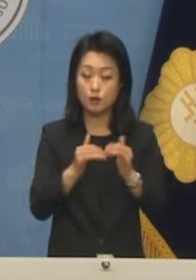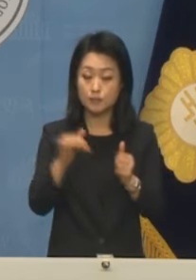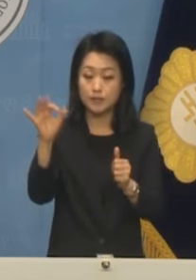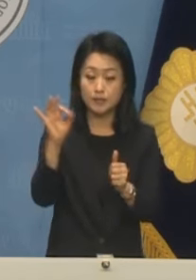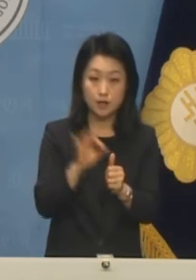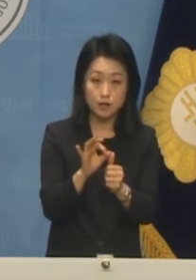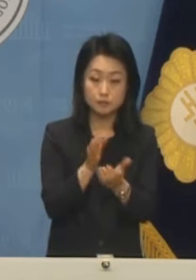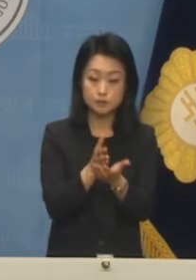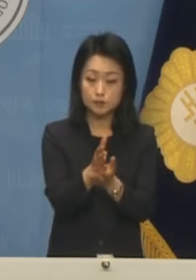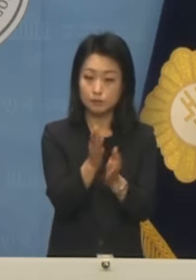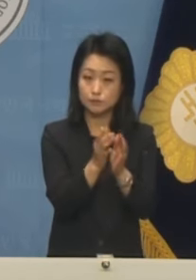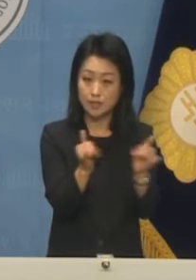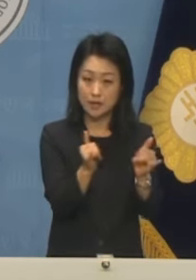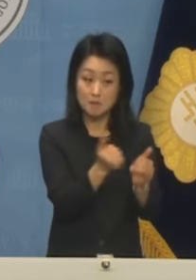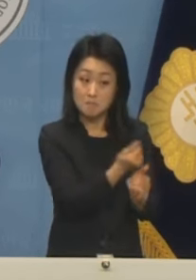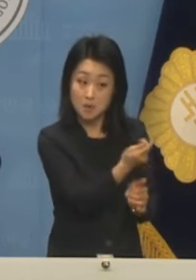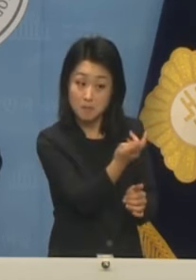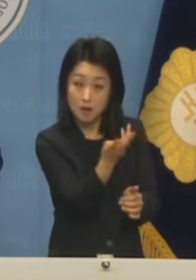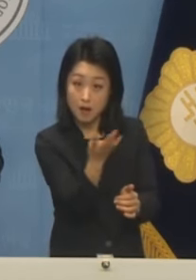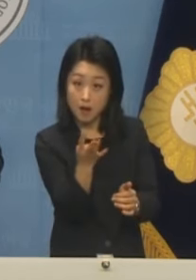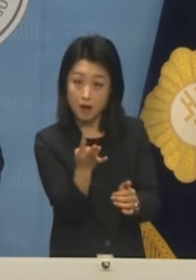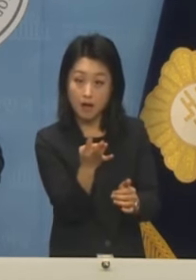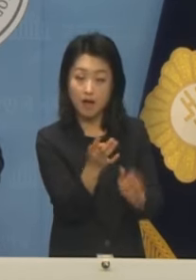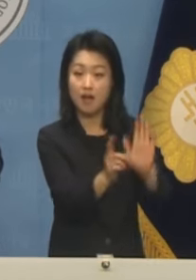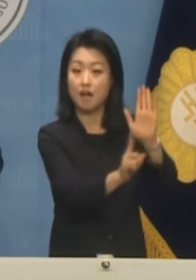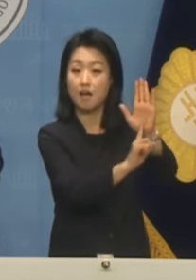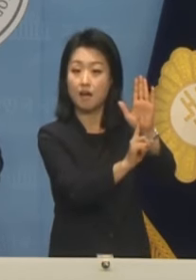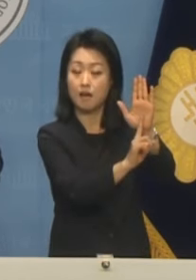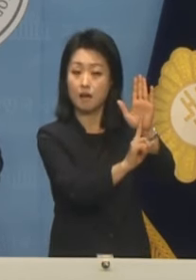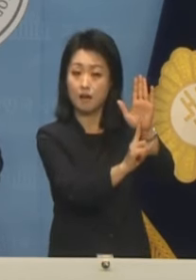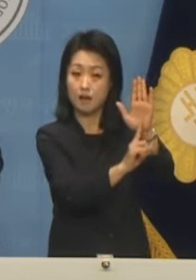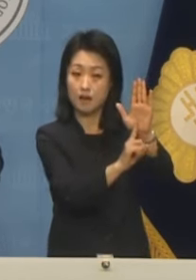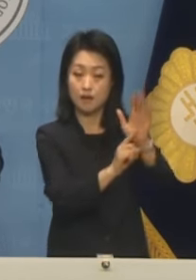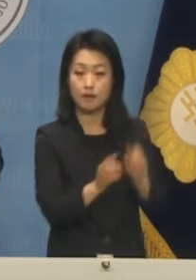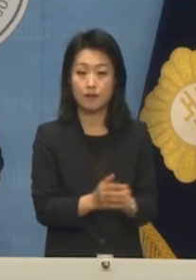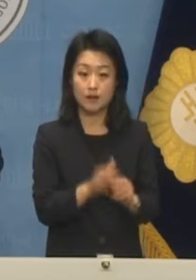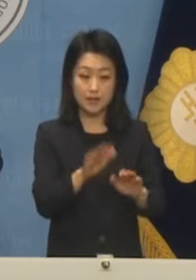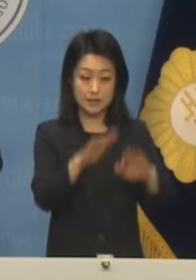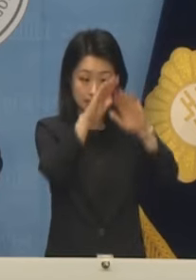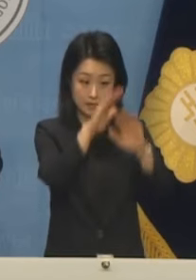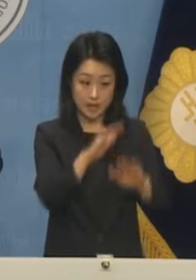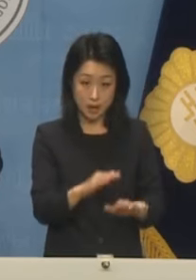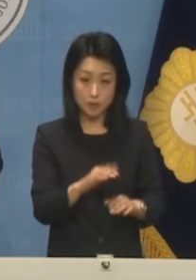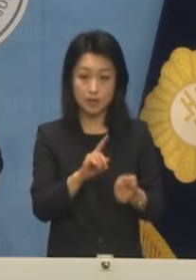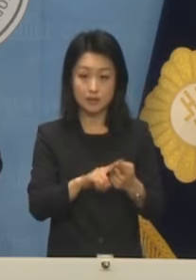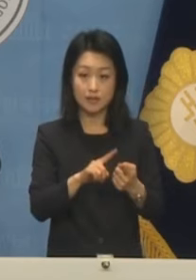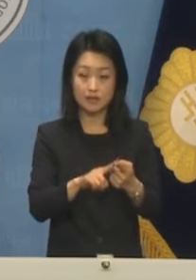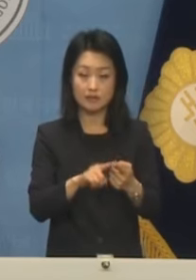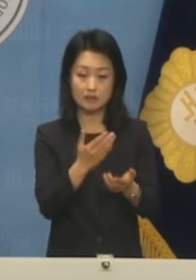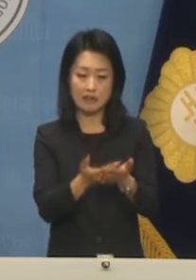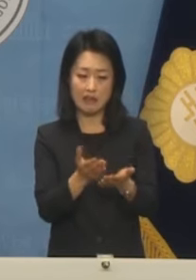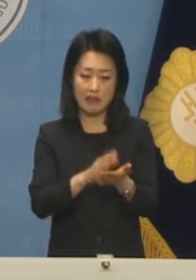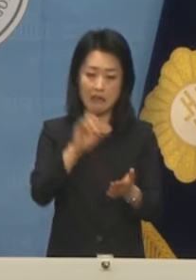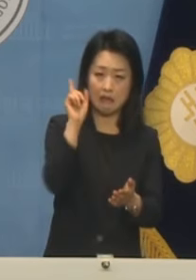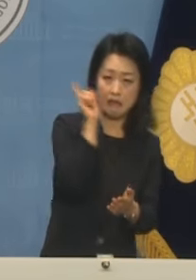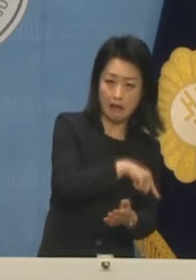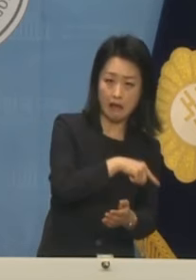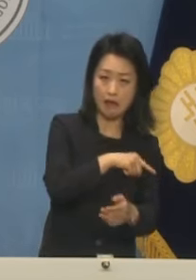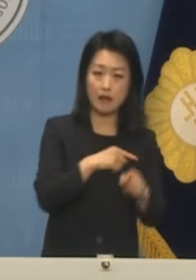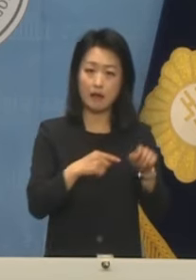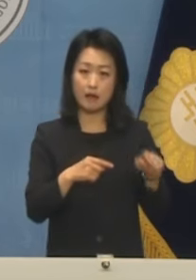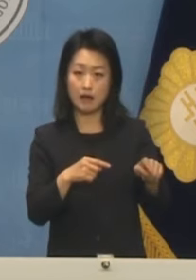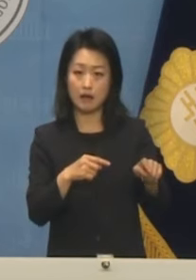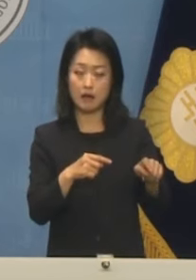국민연금 전문가라고 하는 분들을 앞세워서 계약안을 개혁안으로 호도하고 국민과